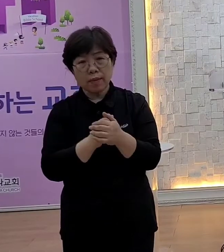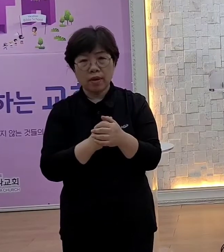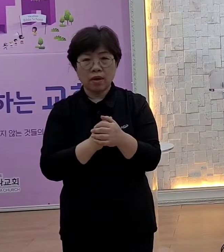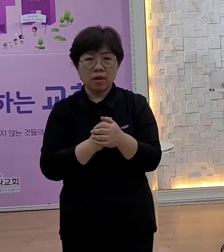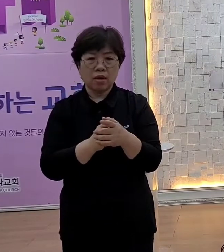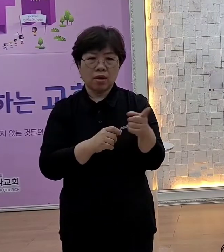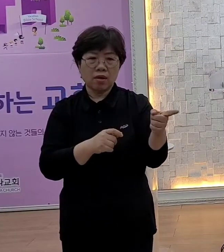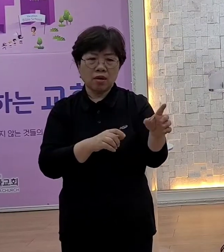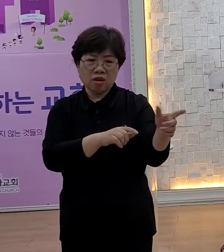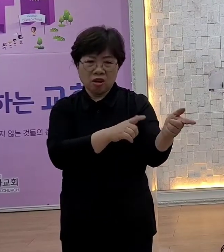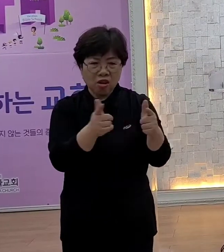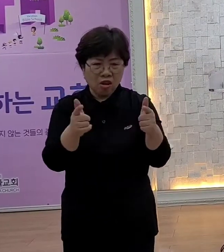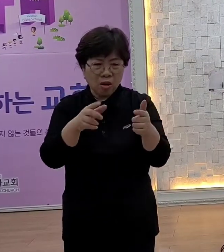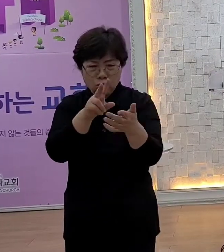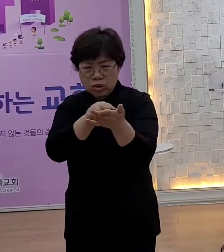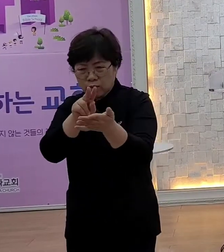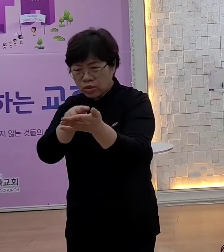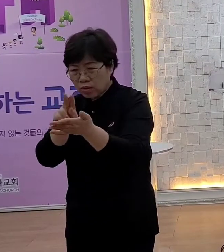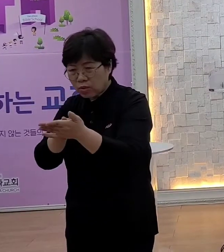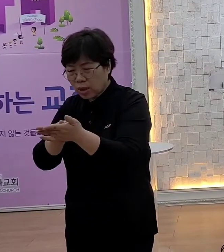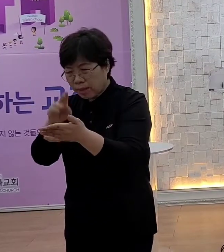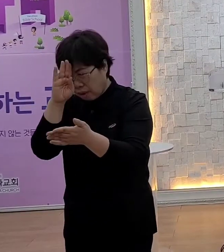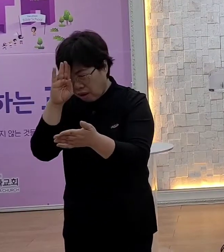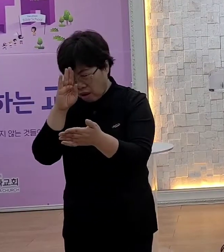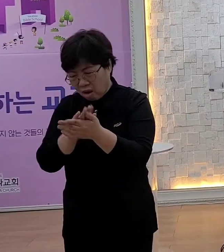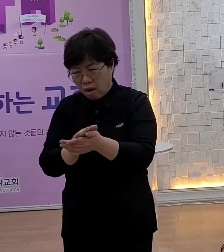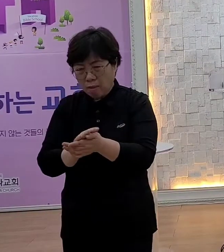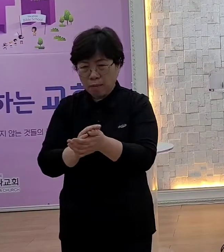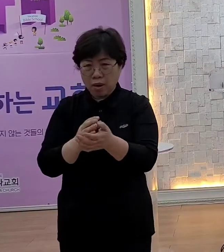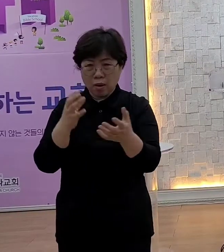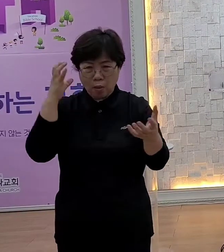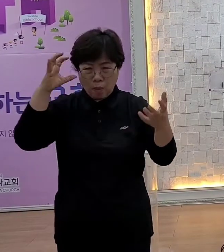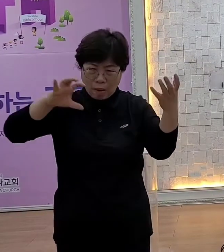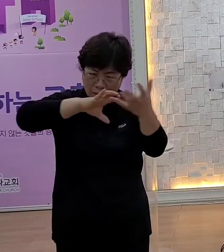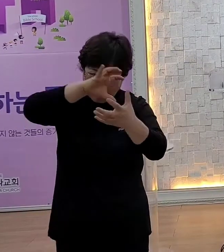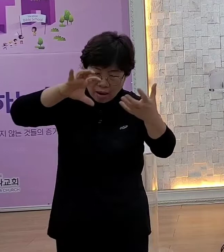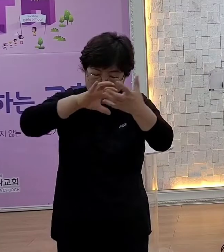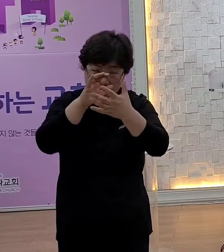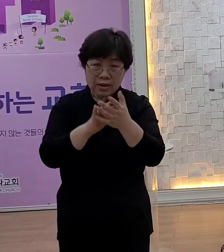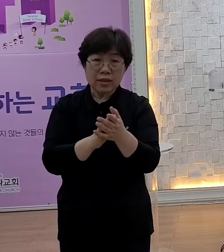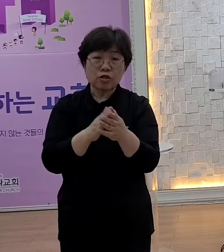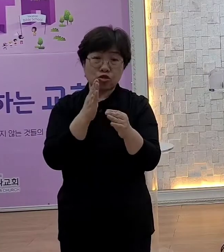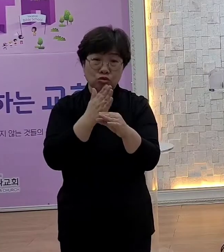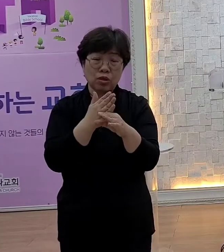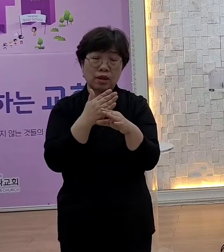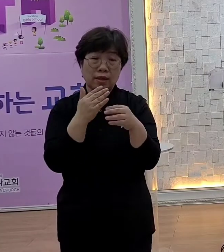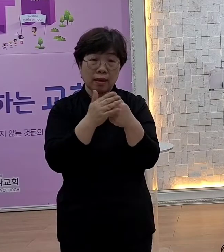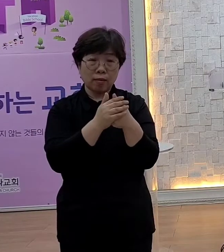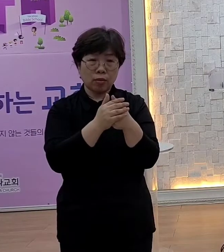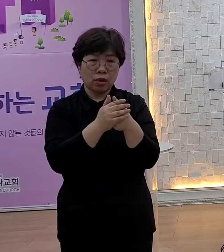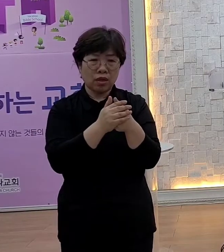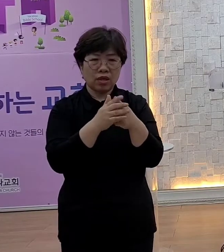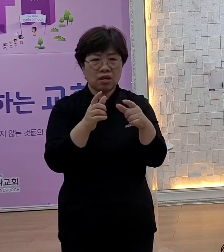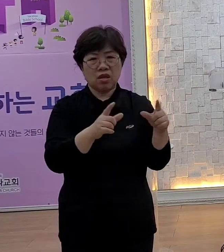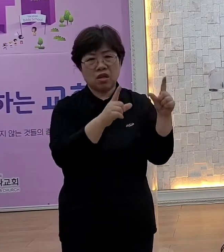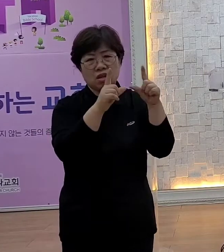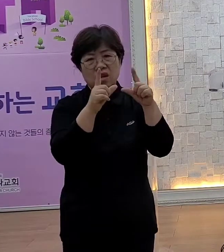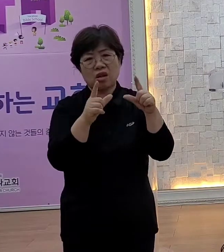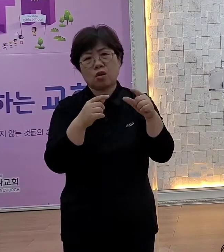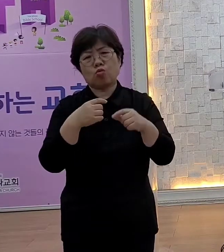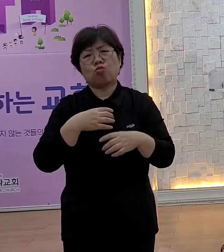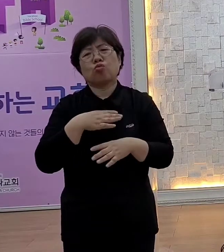막 일어나잖아요. 시도 때도 없이. 나라가 이래가 되겠나 싶을 정도로 정말 사람들이 무서웠습니다.